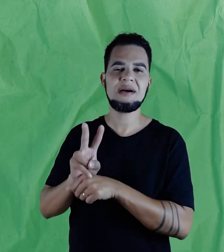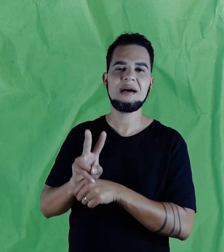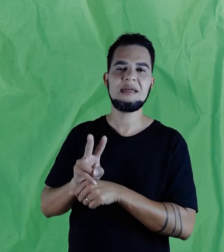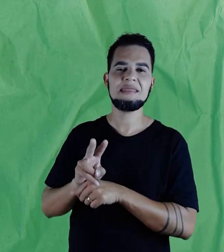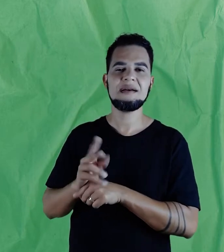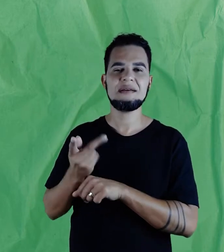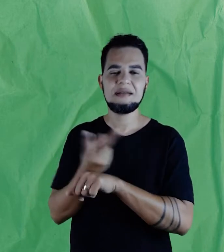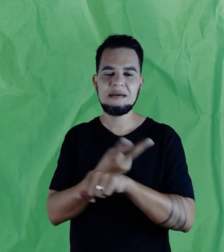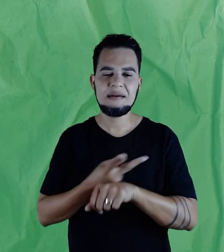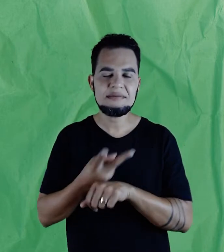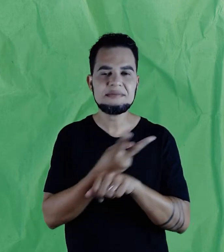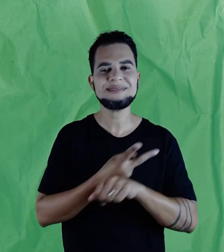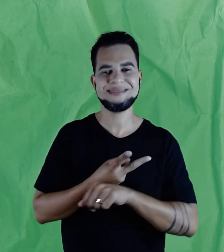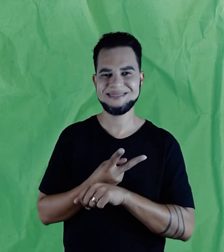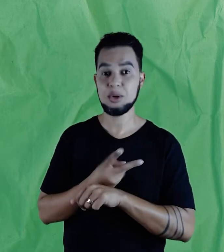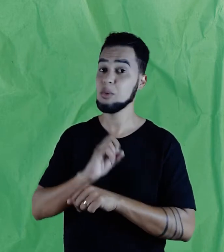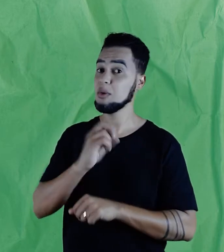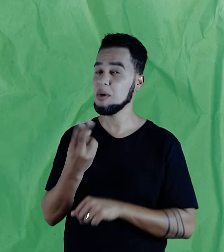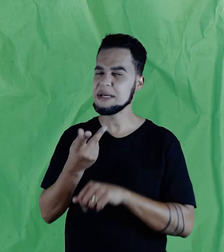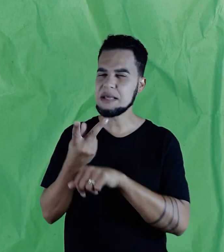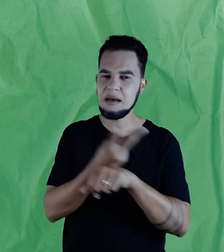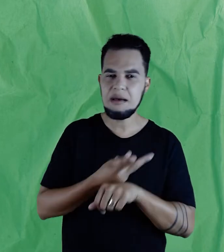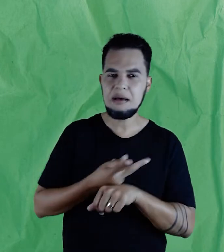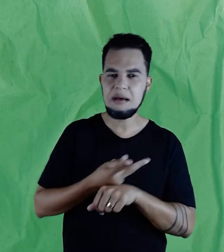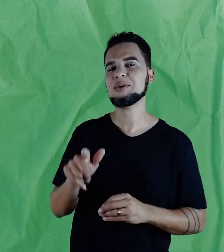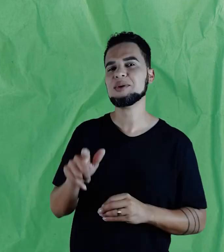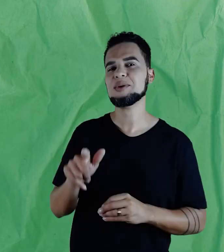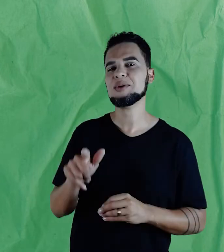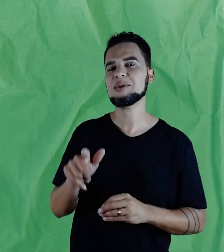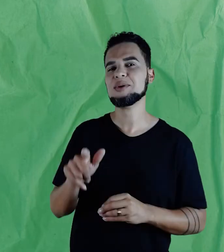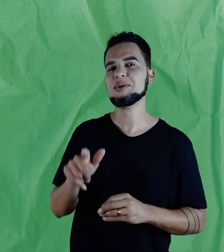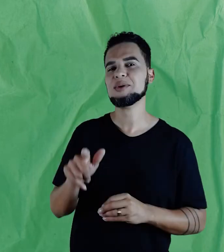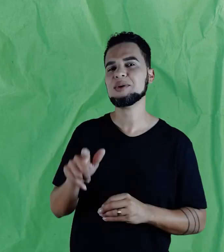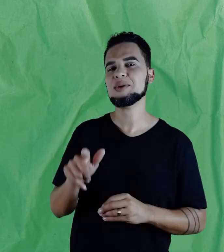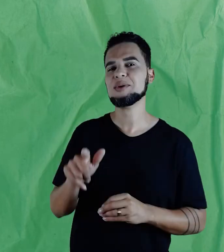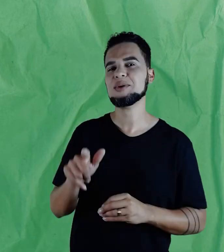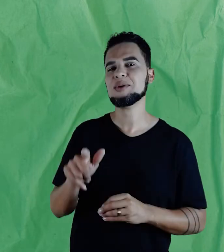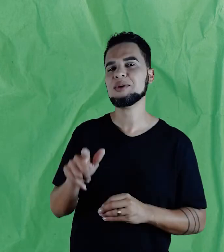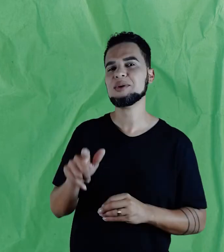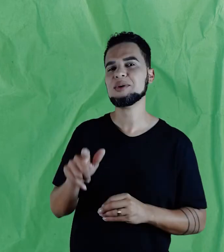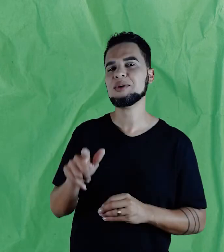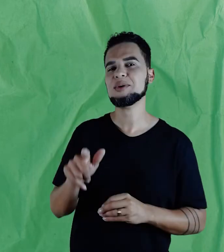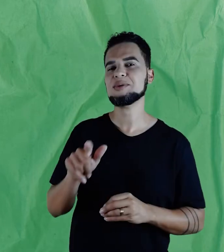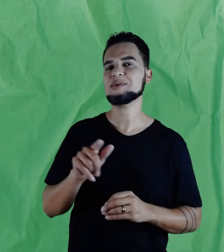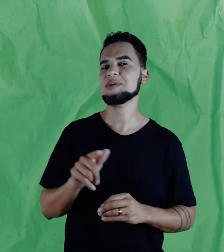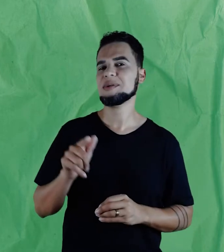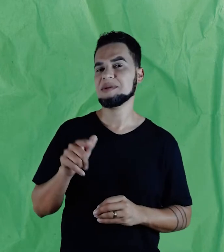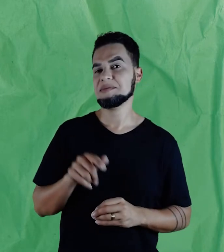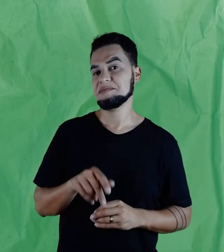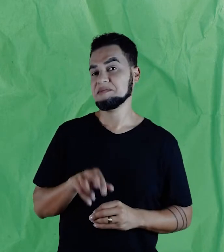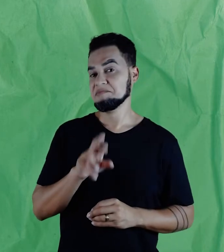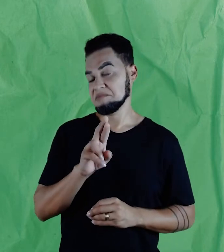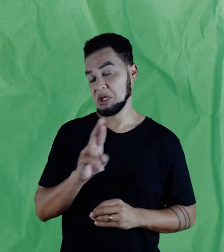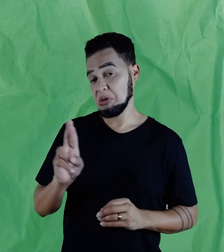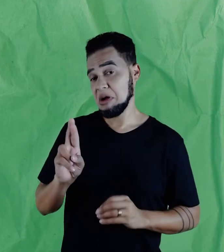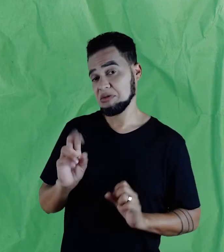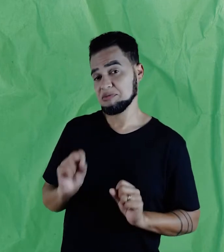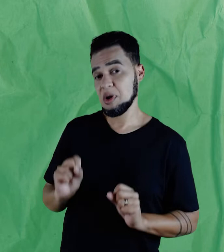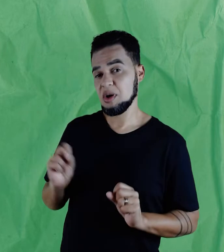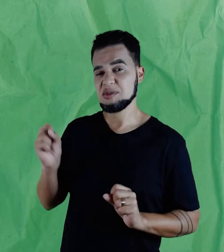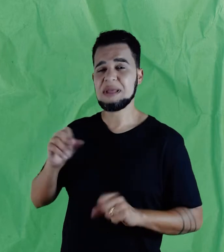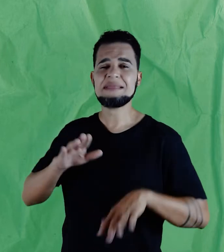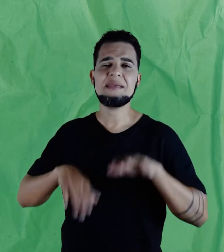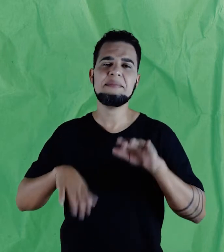navegação, ou essa navegação eu poderia renomeá-la e chamá-la de routes. Isso aí